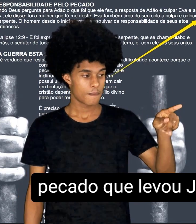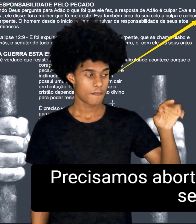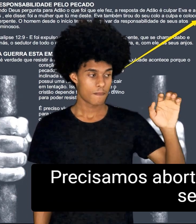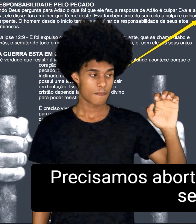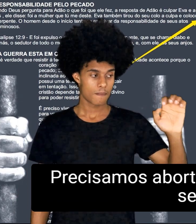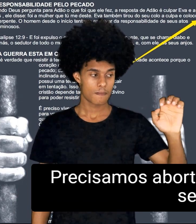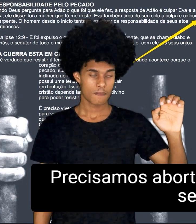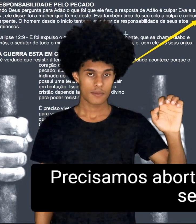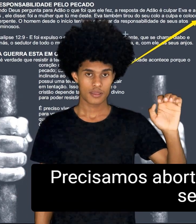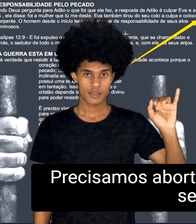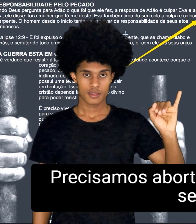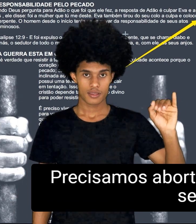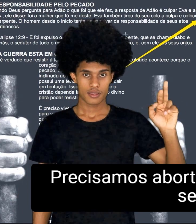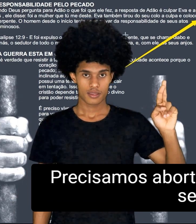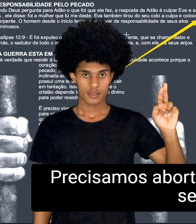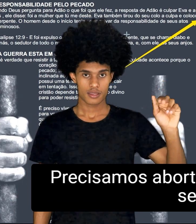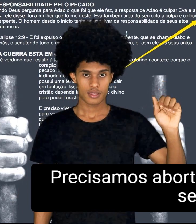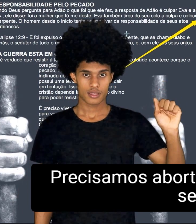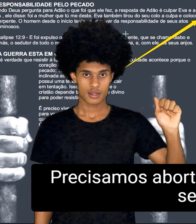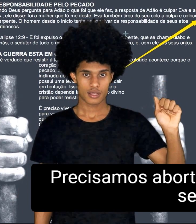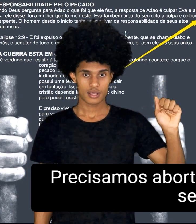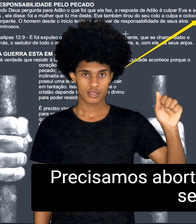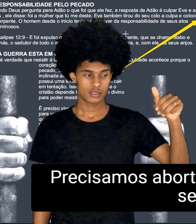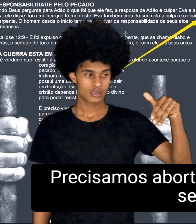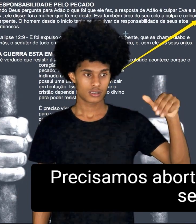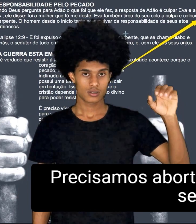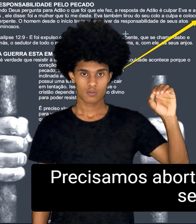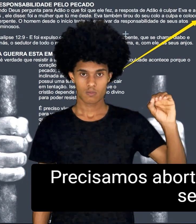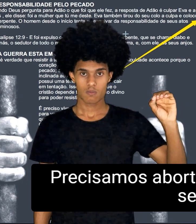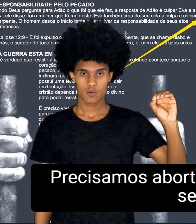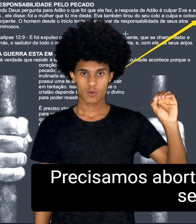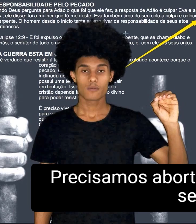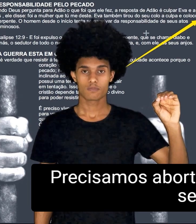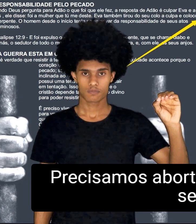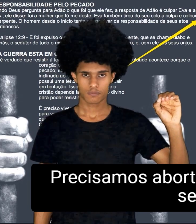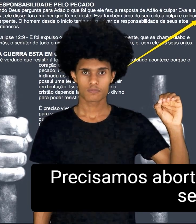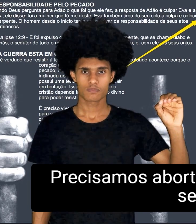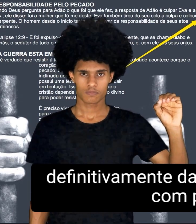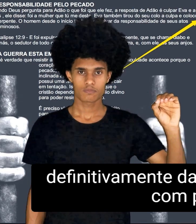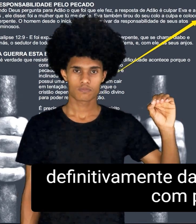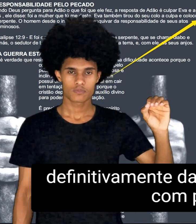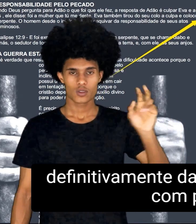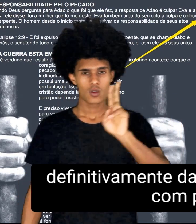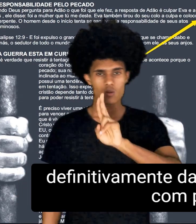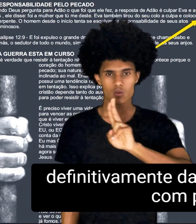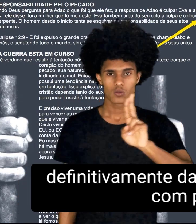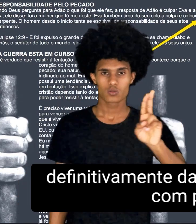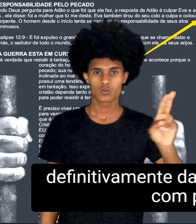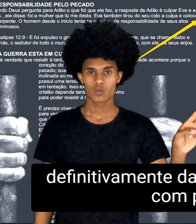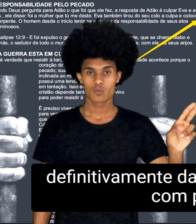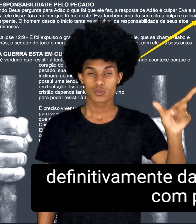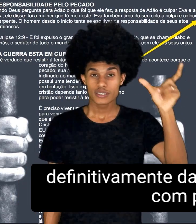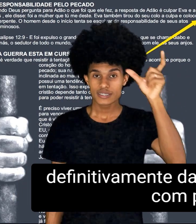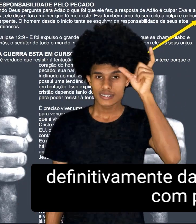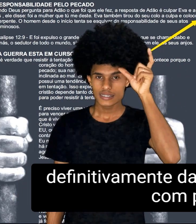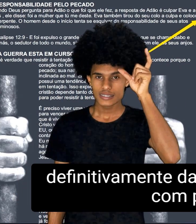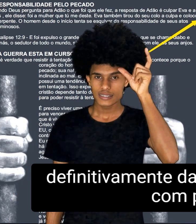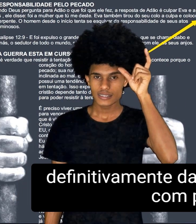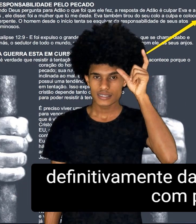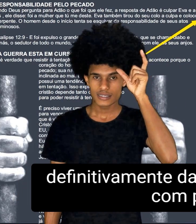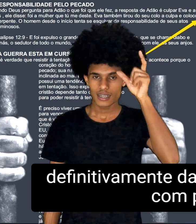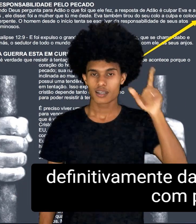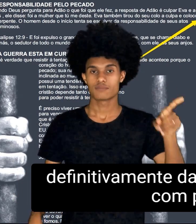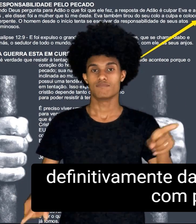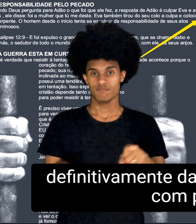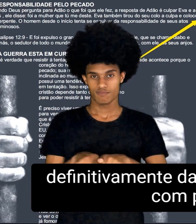cruz. Precisamos abortar o pecado. O pecado precisa ser erradicado definitivamente da vida cristã,